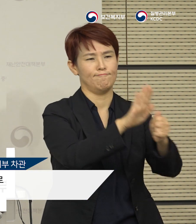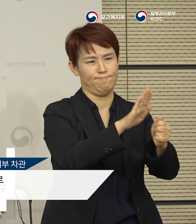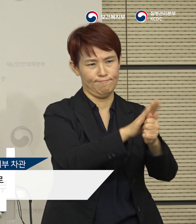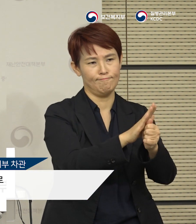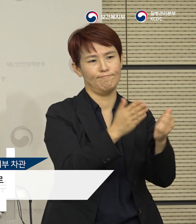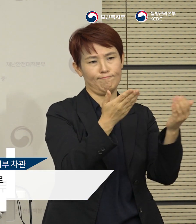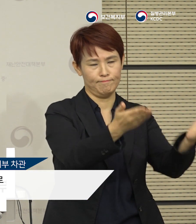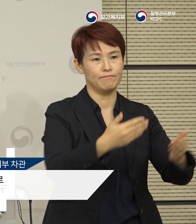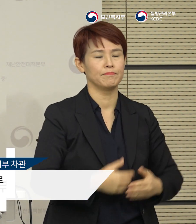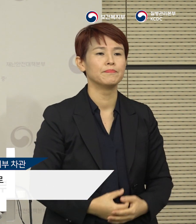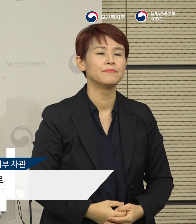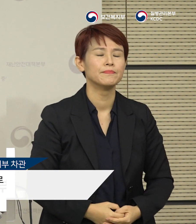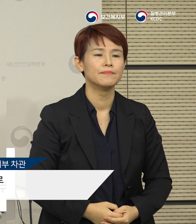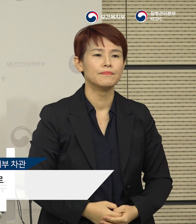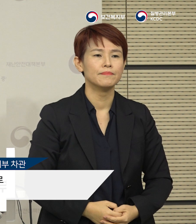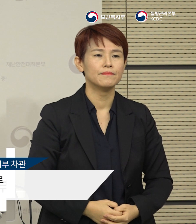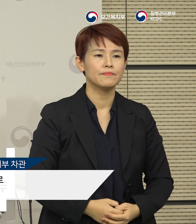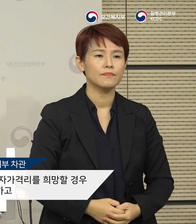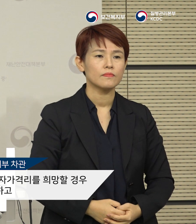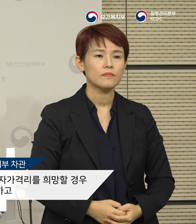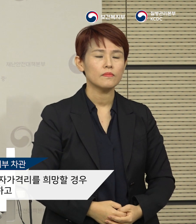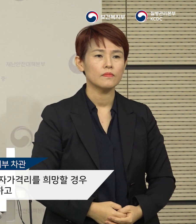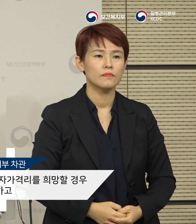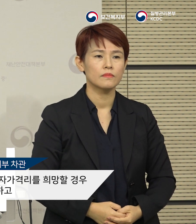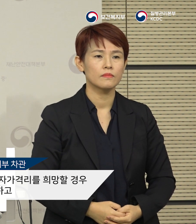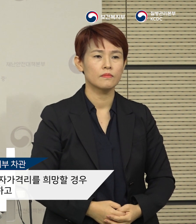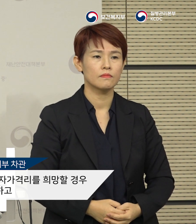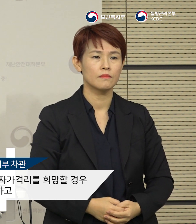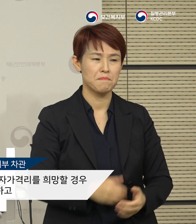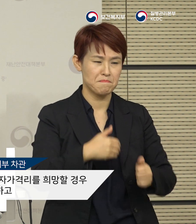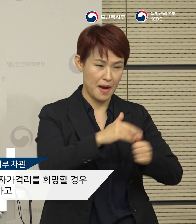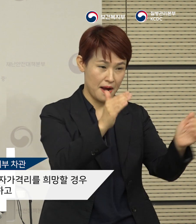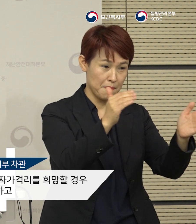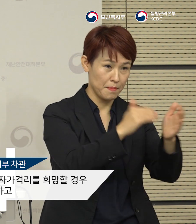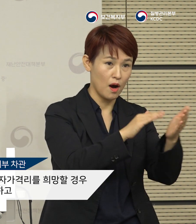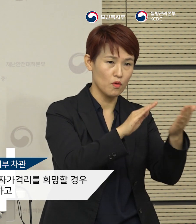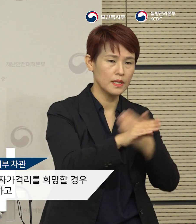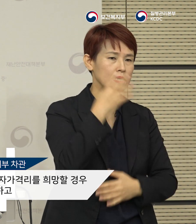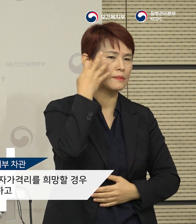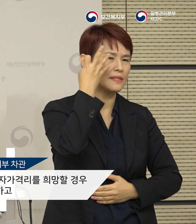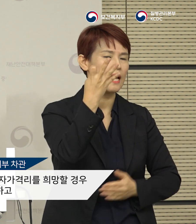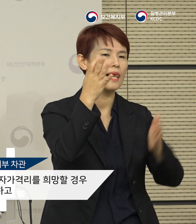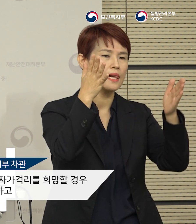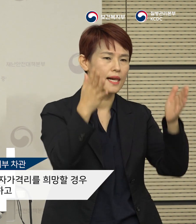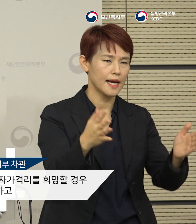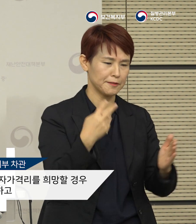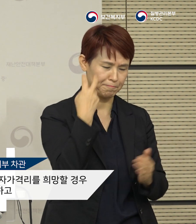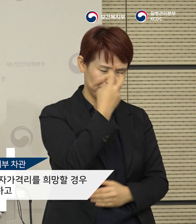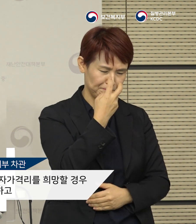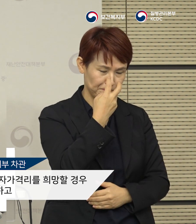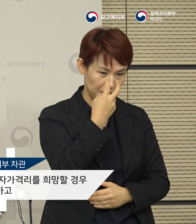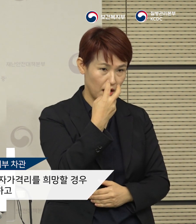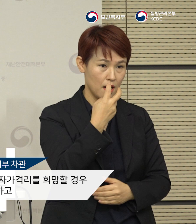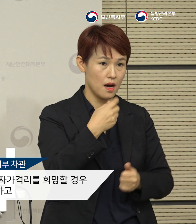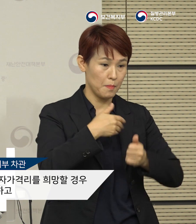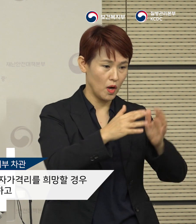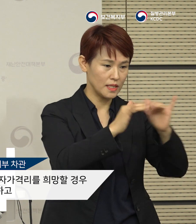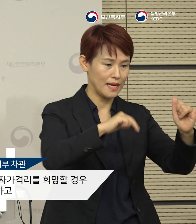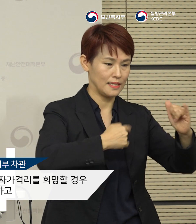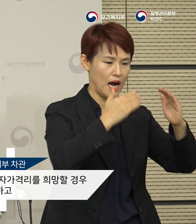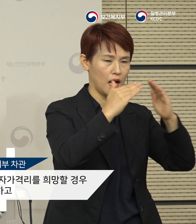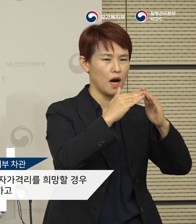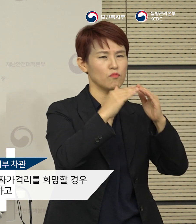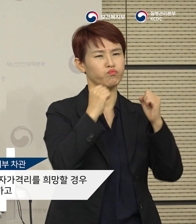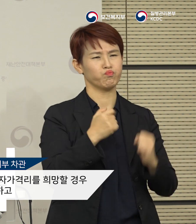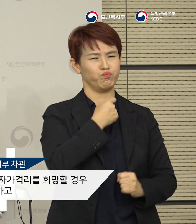기준을 마련하였습니다. 파견 종료 후에는 14일간 모니터링하되 파견자가 자가격리를